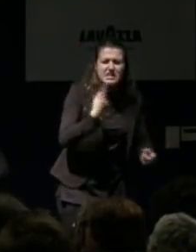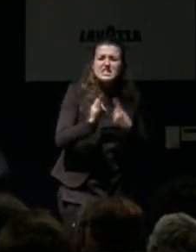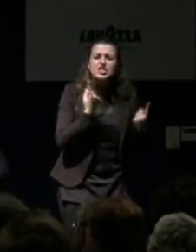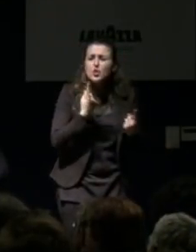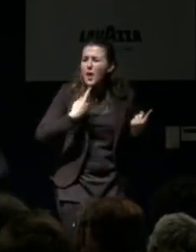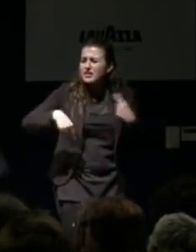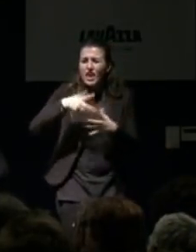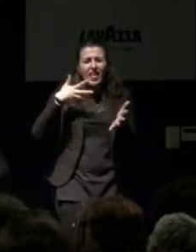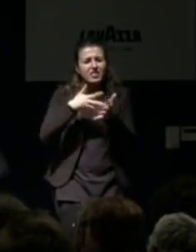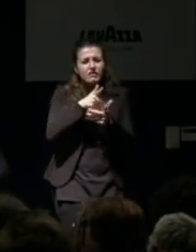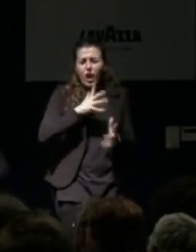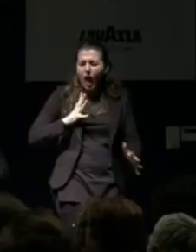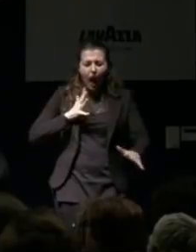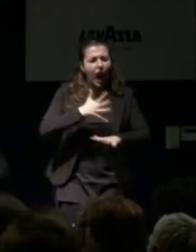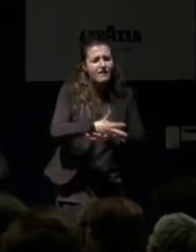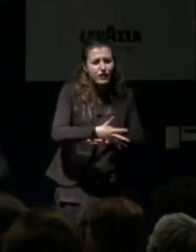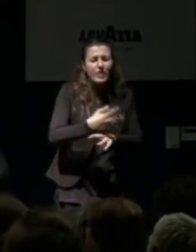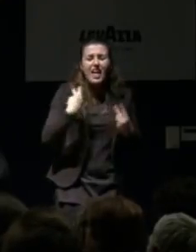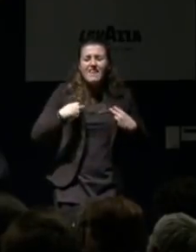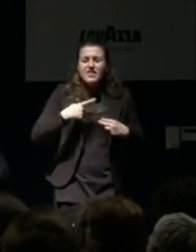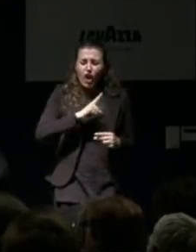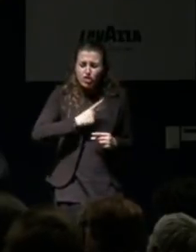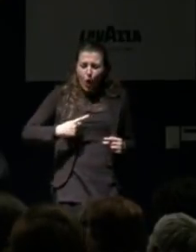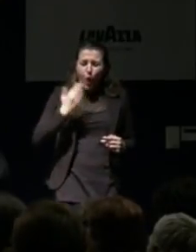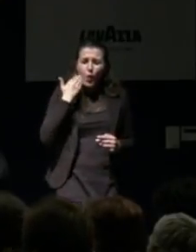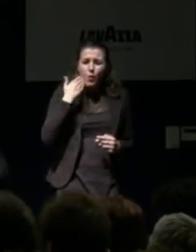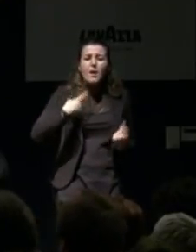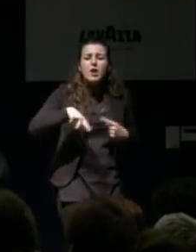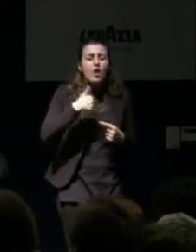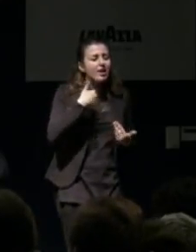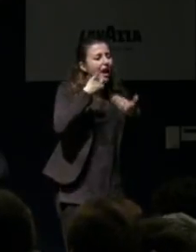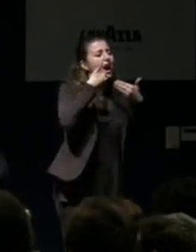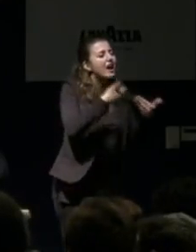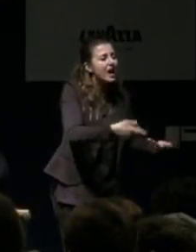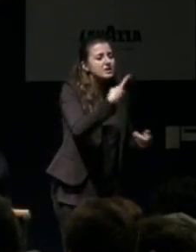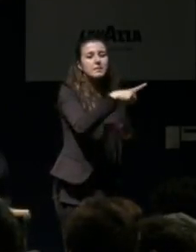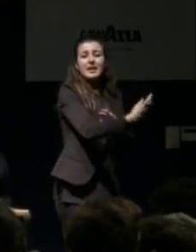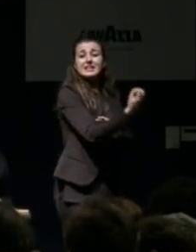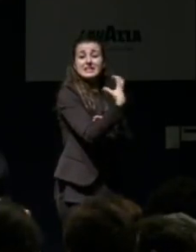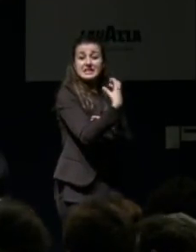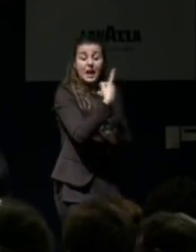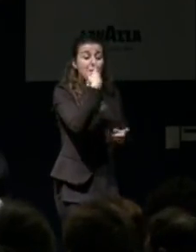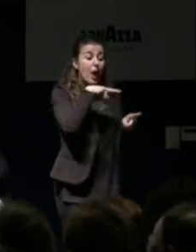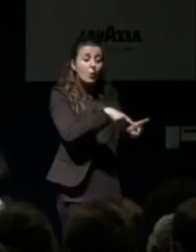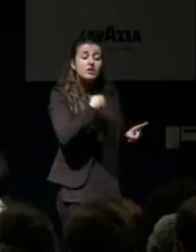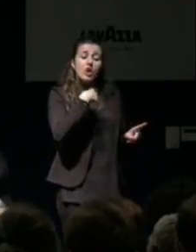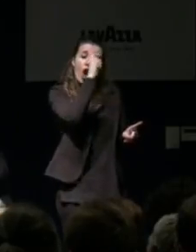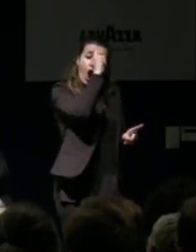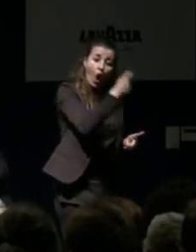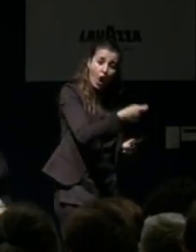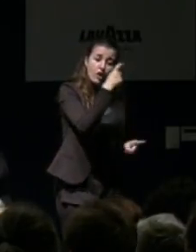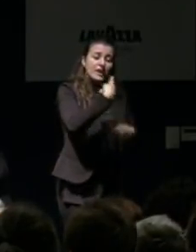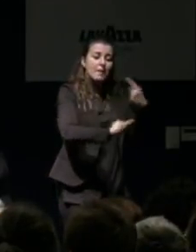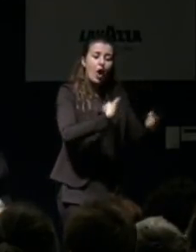esistenziali e vivendo il dolore degli uomini gli siamo grati per il suo esempio e cercheremo di onorare il suo ricordo con le